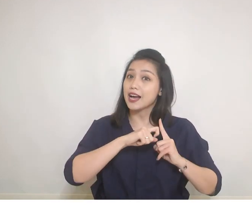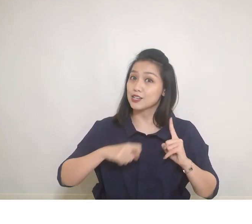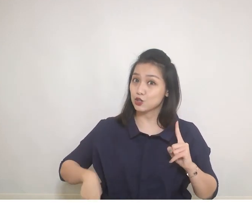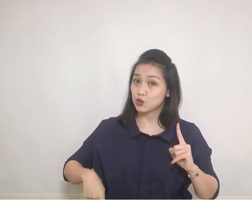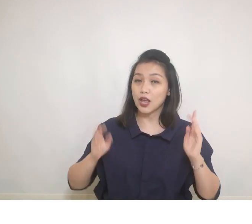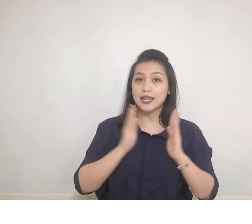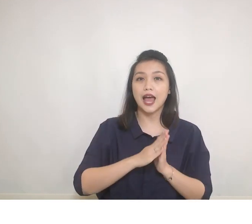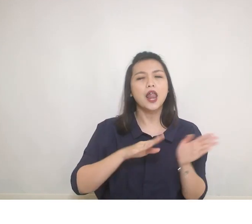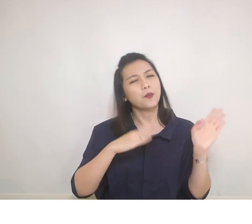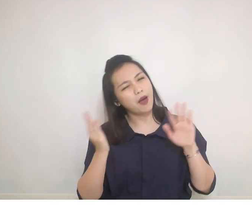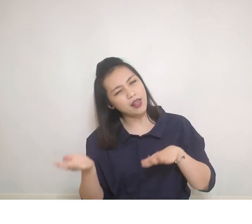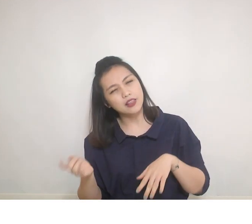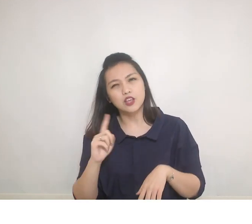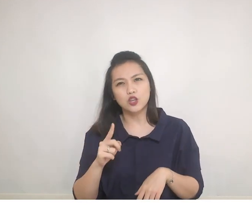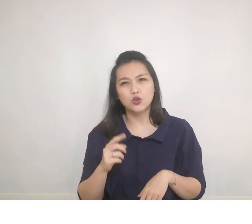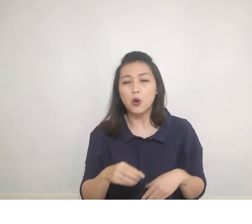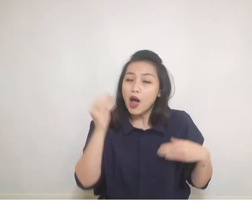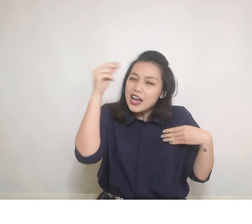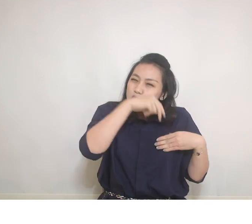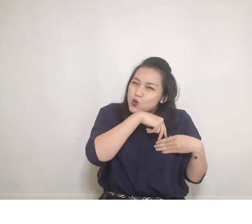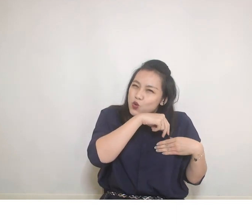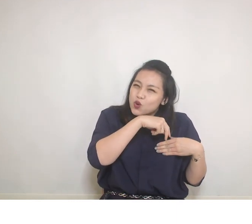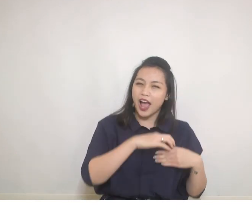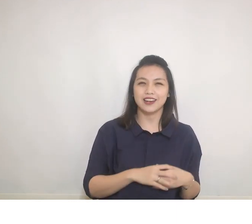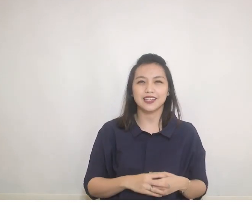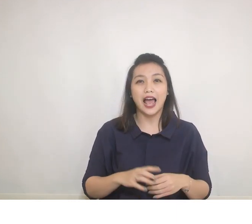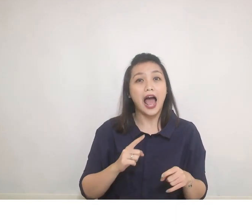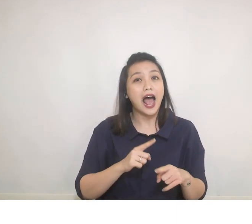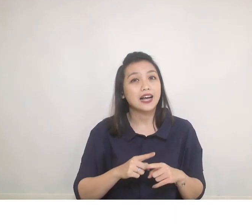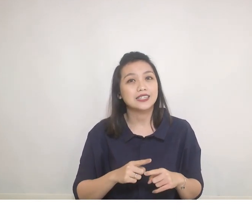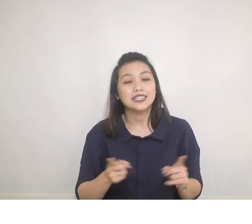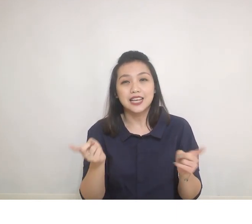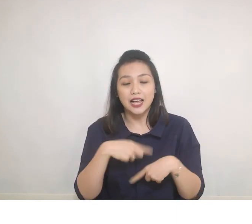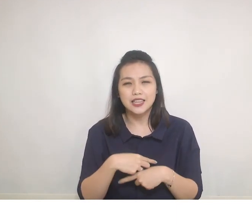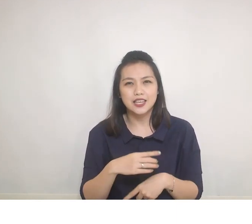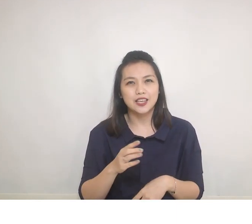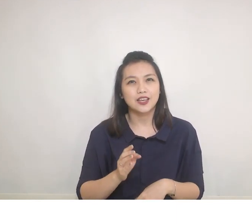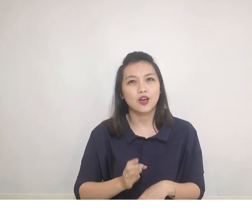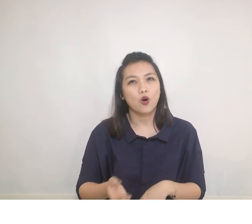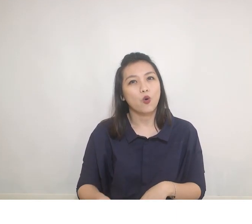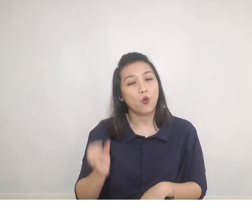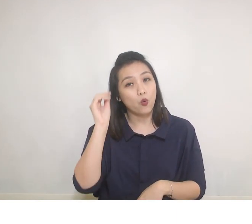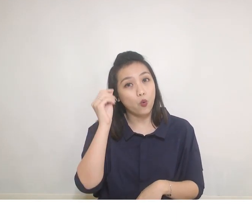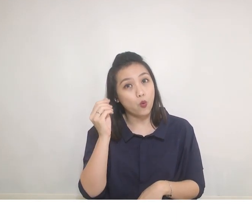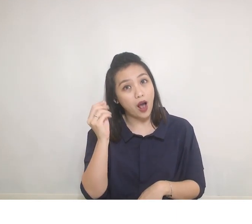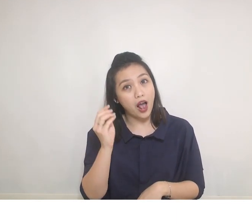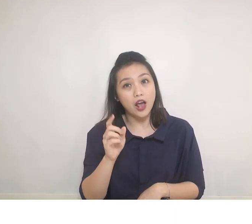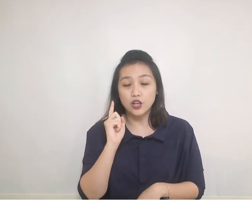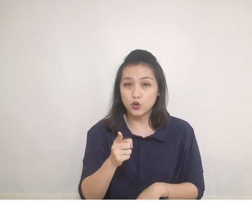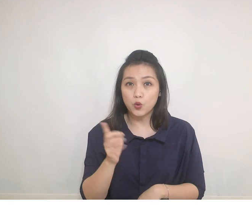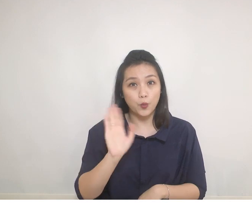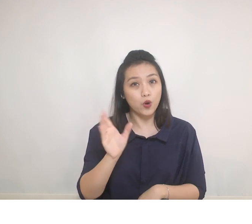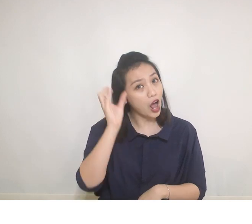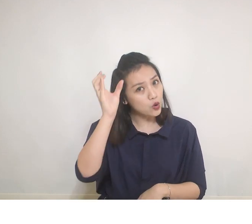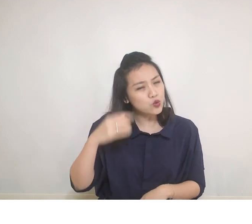dan mati adalah keuntungan. Seharusnya bukan uang untuk hidup atau hidup untuk uang, tetapi hidup untuk Kristus. Seharusnya begitu.